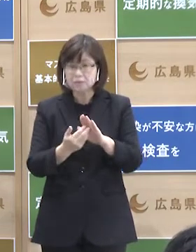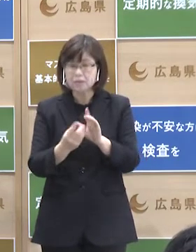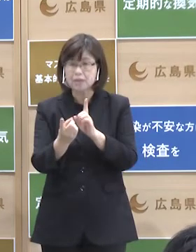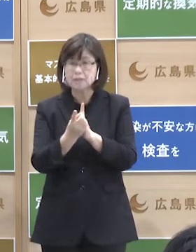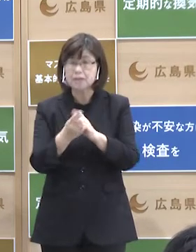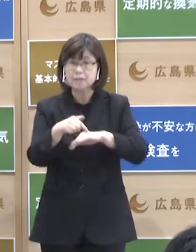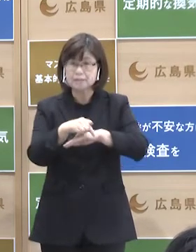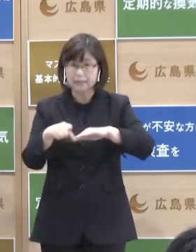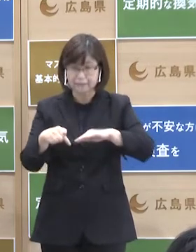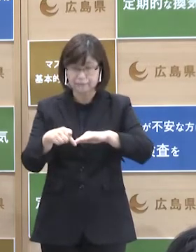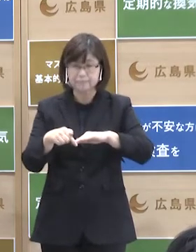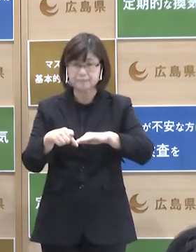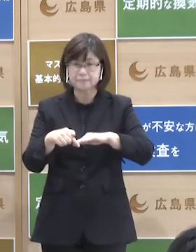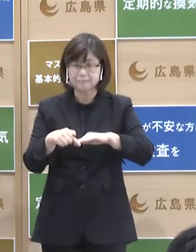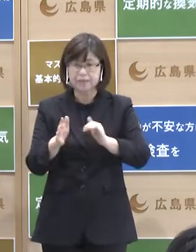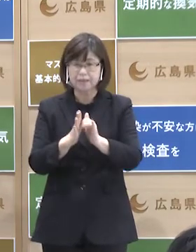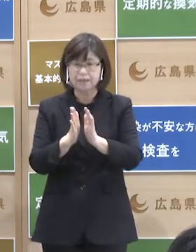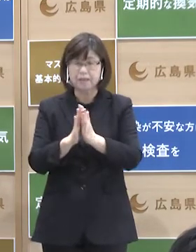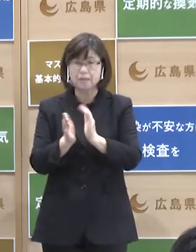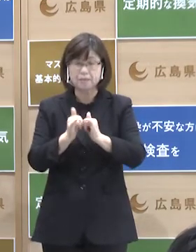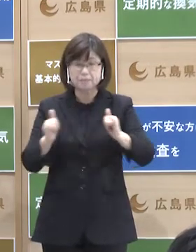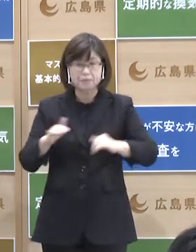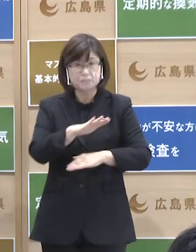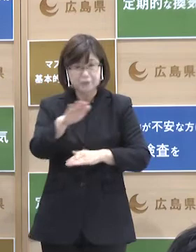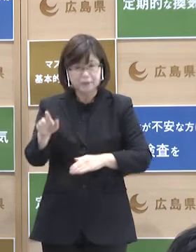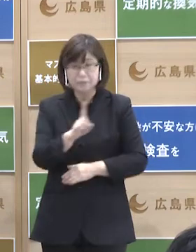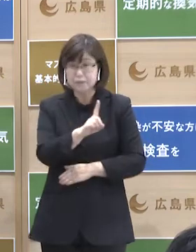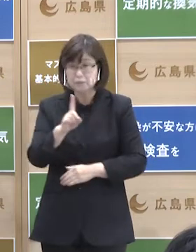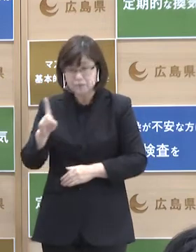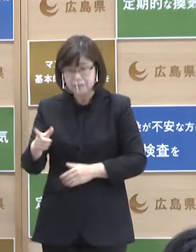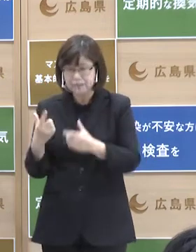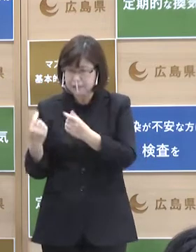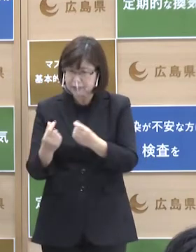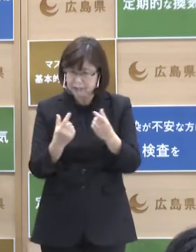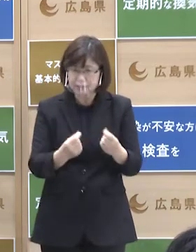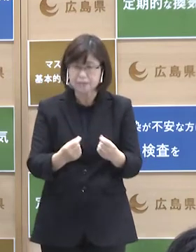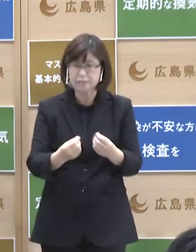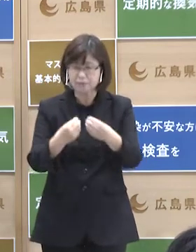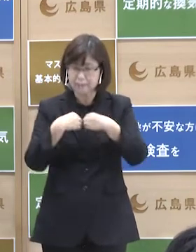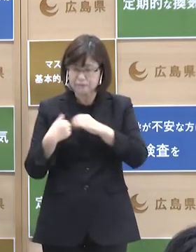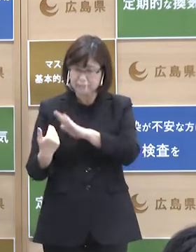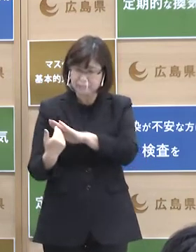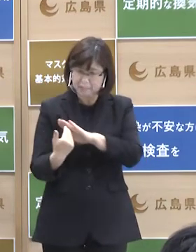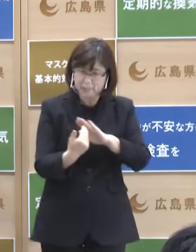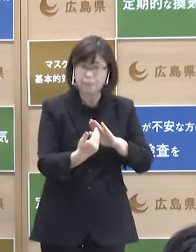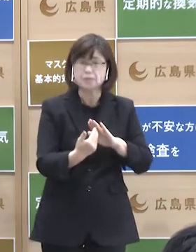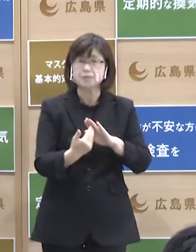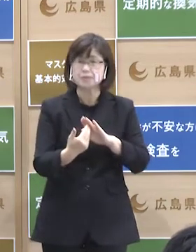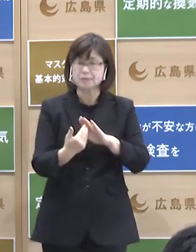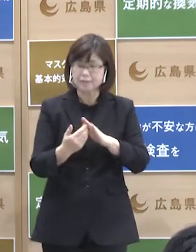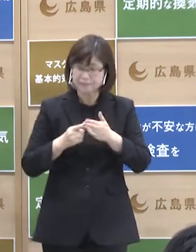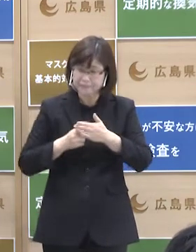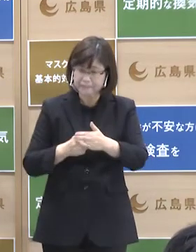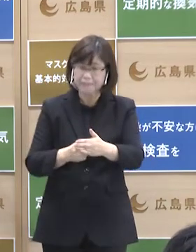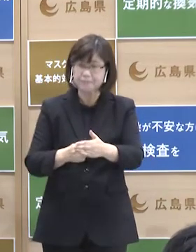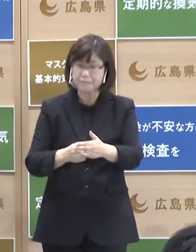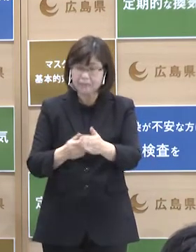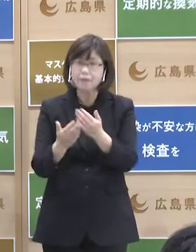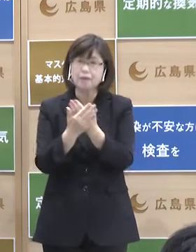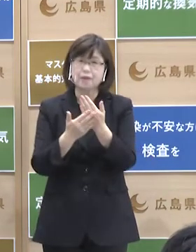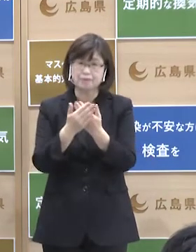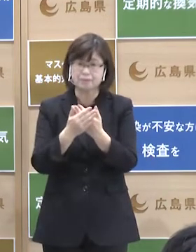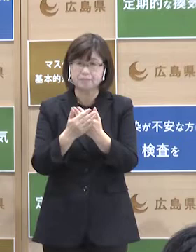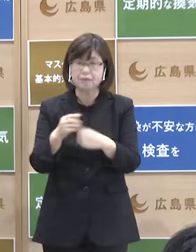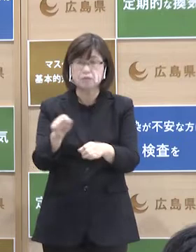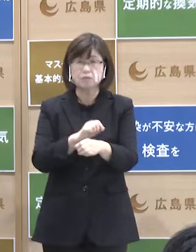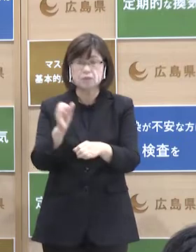ります。県民の皆様お一人お一人にしっかりと感染防止対策を取り組んでいただくことは引き続き重要であります。特にオ